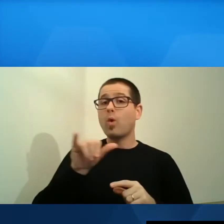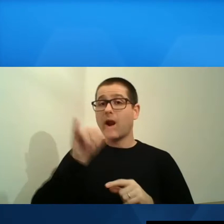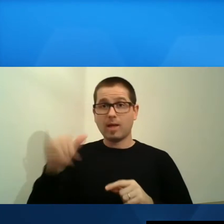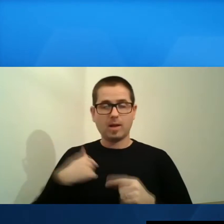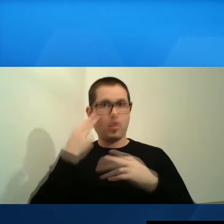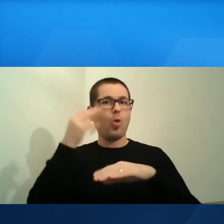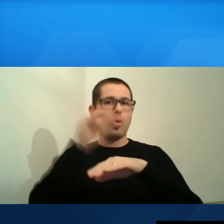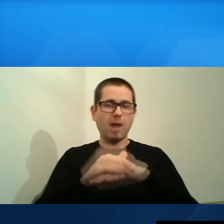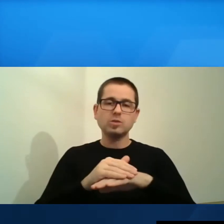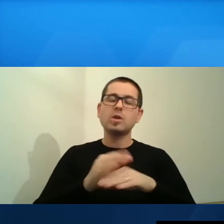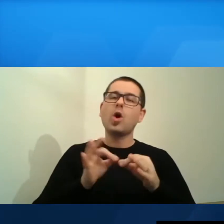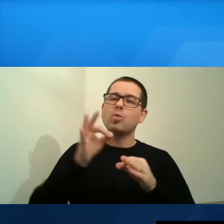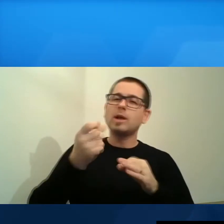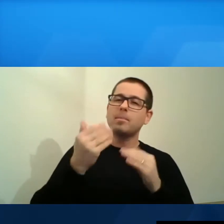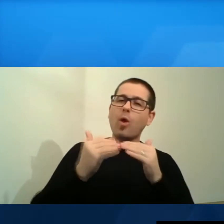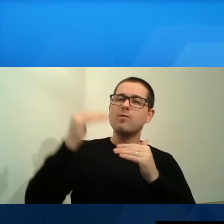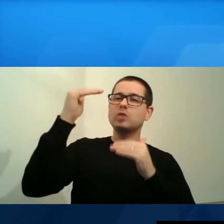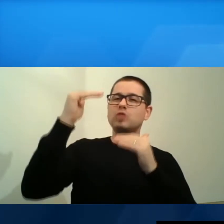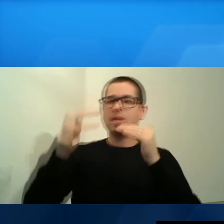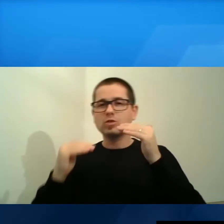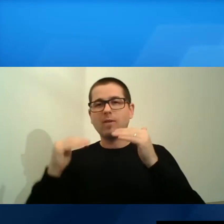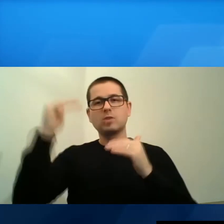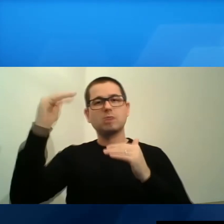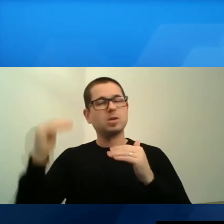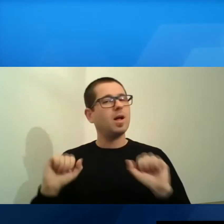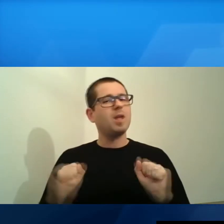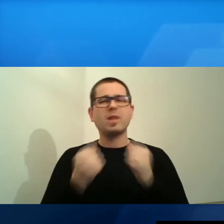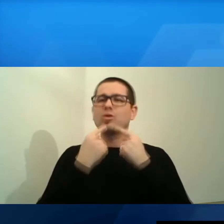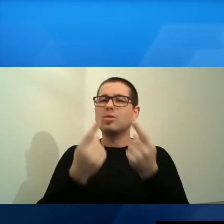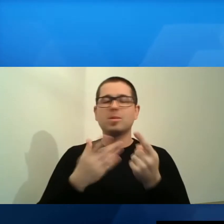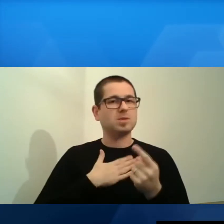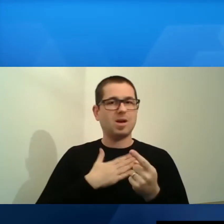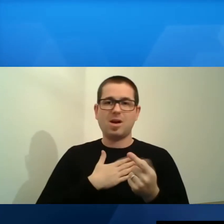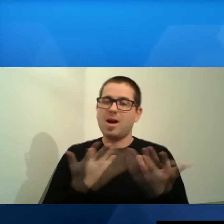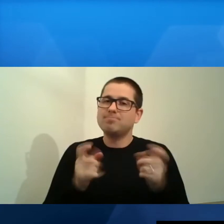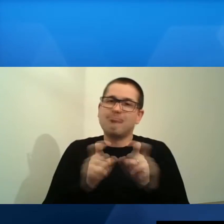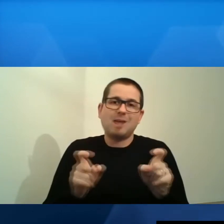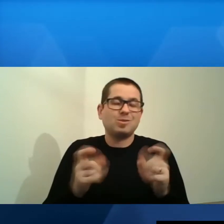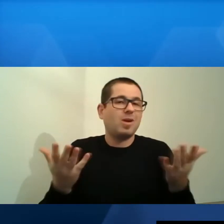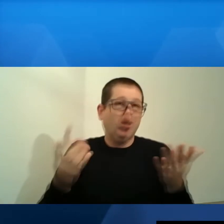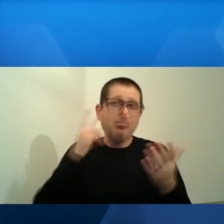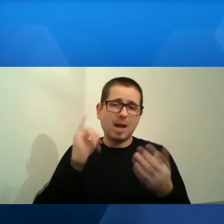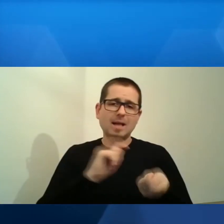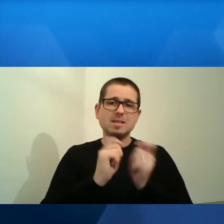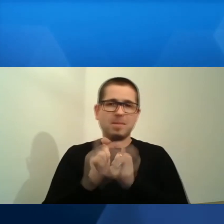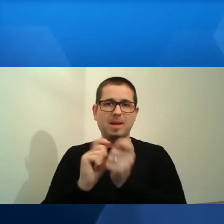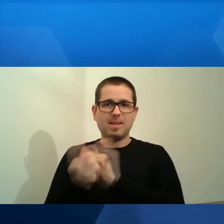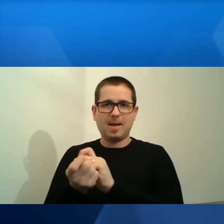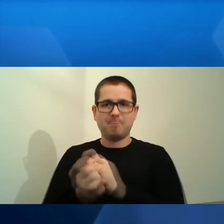viša, malo niža. Precej težko povem zakaj, ampak ja, se spreminja.